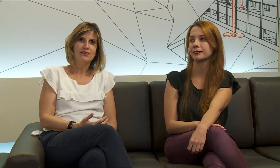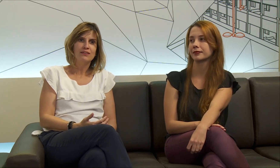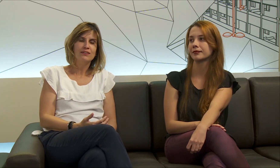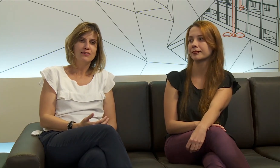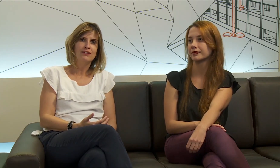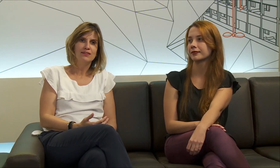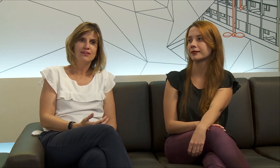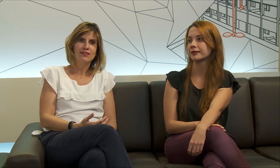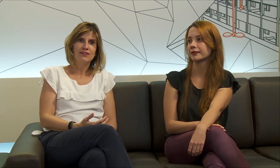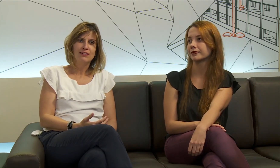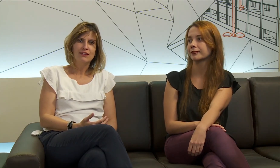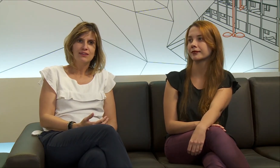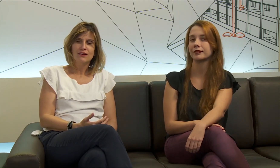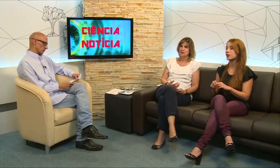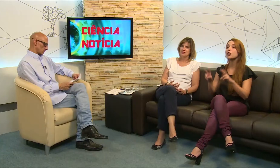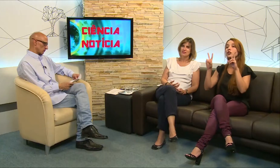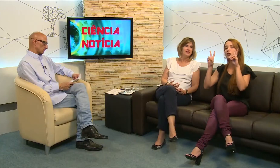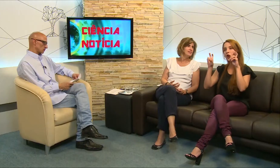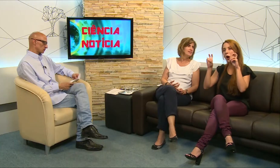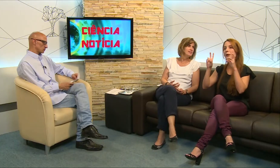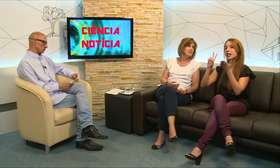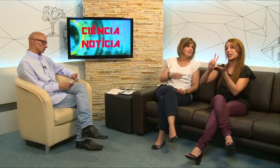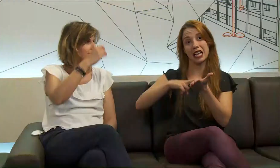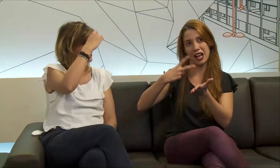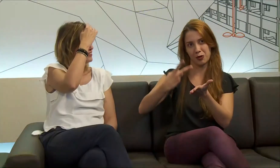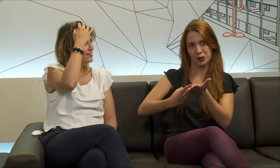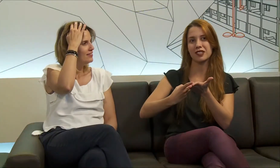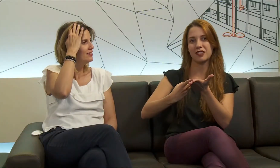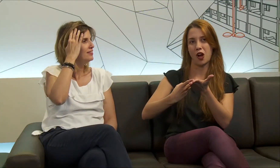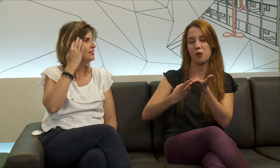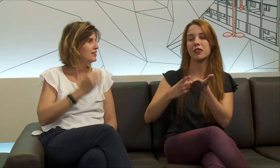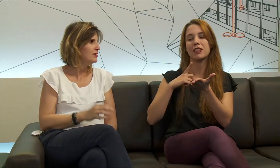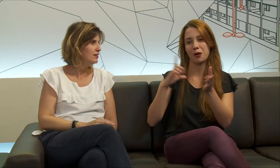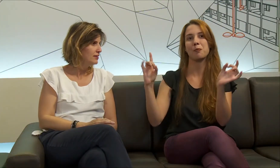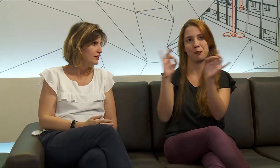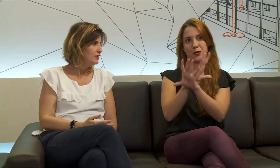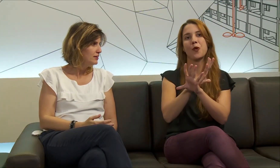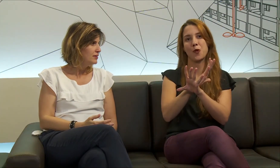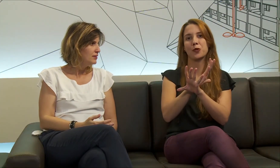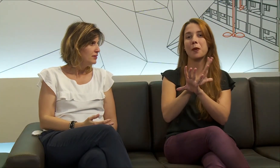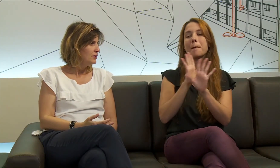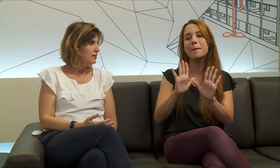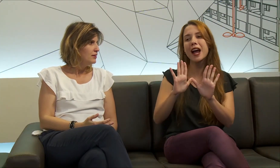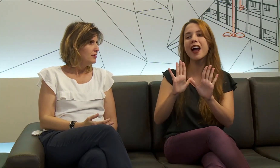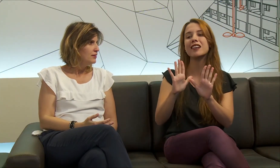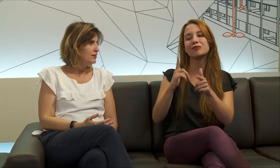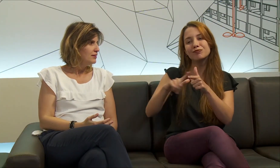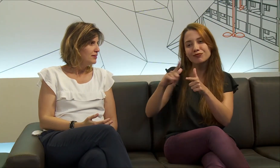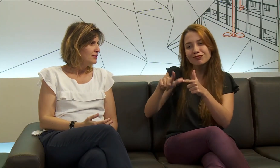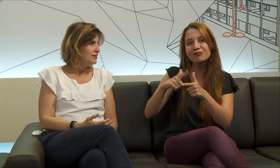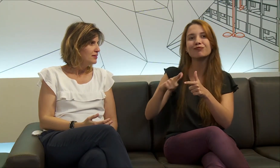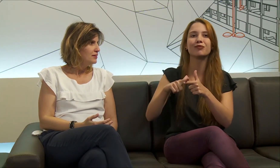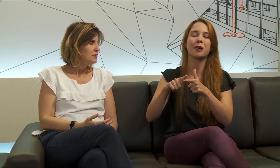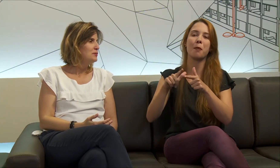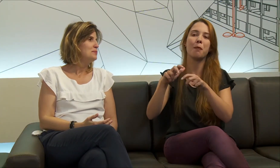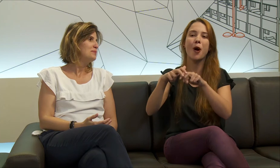vida dos surdos. E com relação à tradução, que já existem esses aplicativos, logicamente